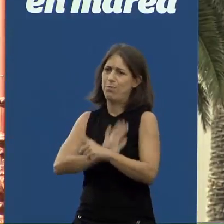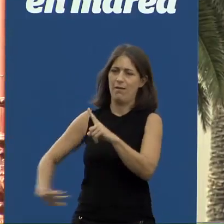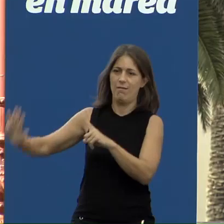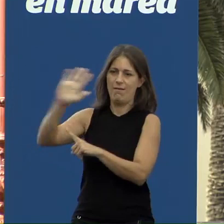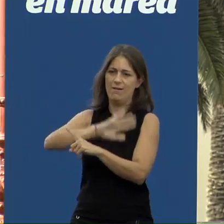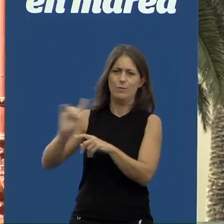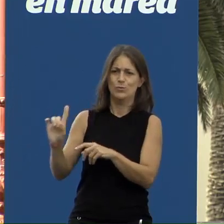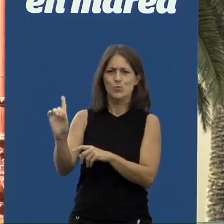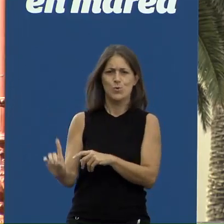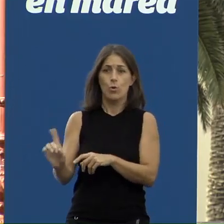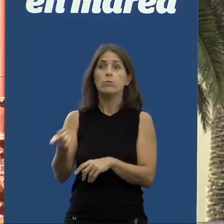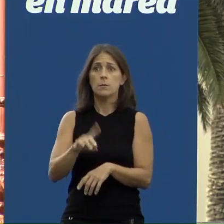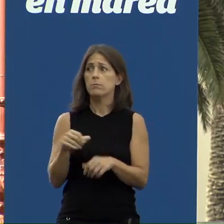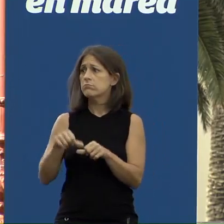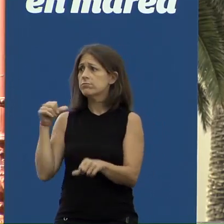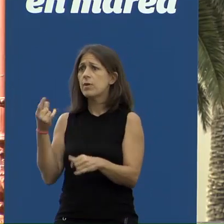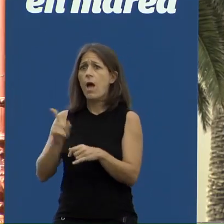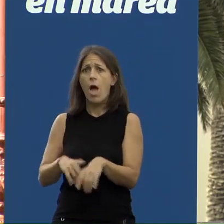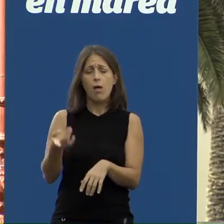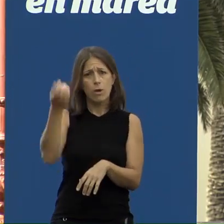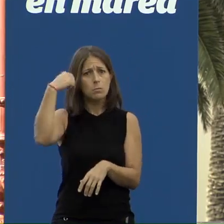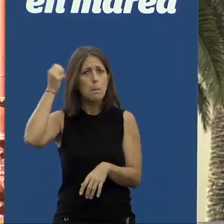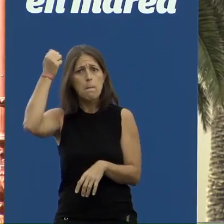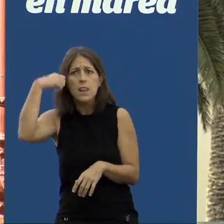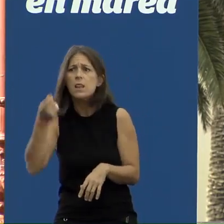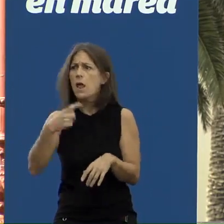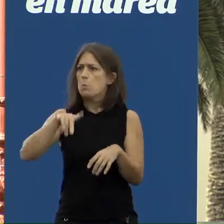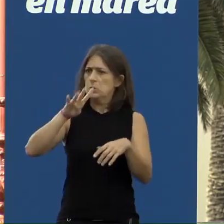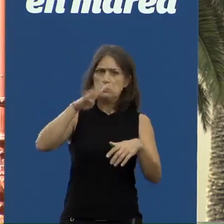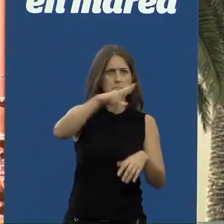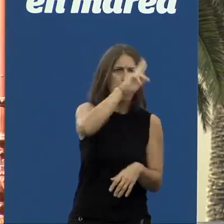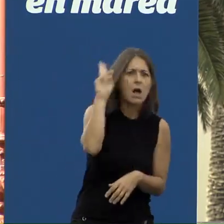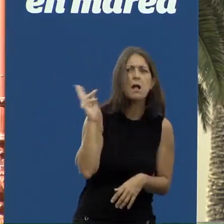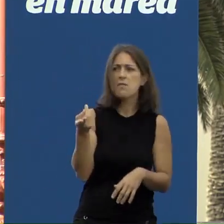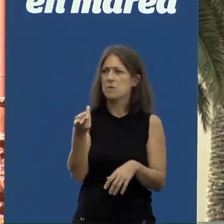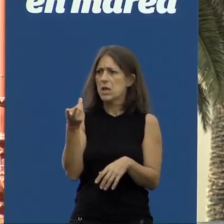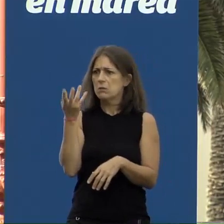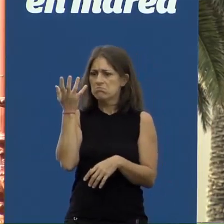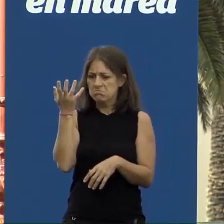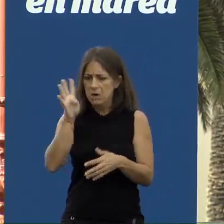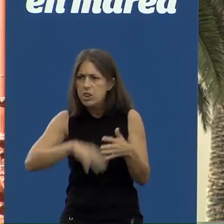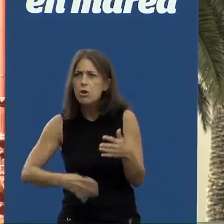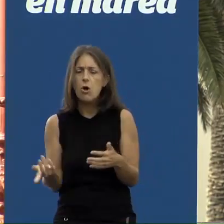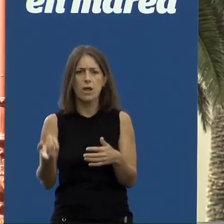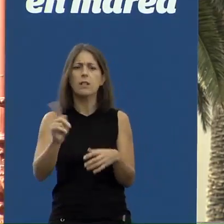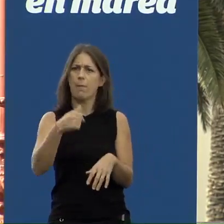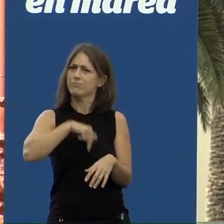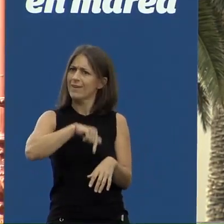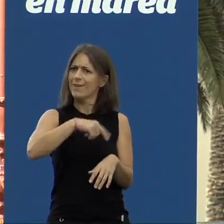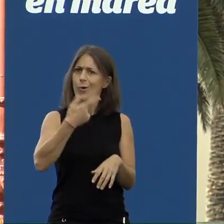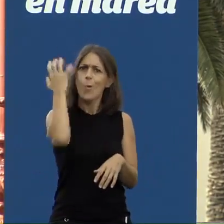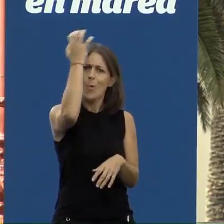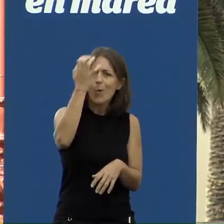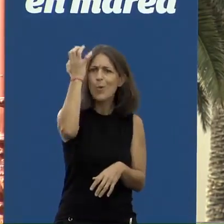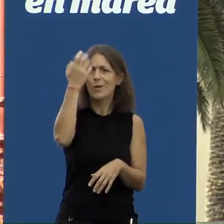Deste xeito, falouse en Berlín, non só de Madrid, non só de Barcelona, falouse tamén da Coruña, de Santiago, de